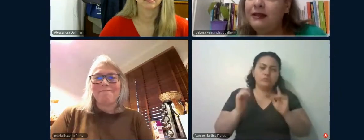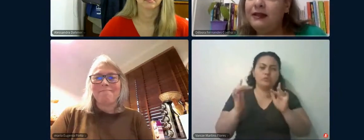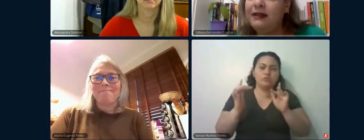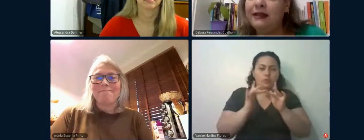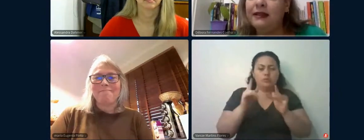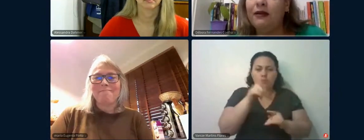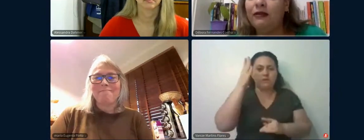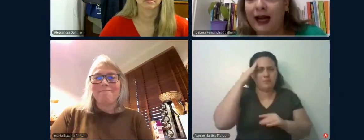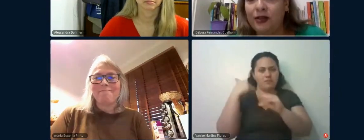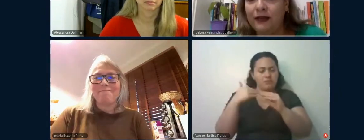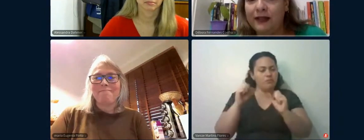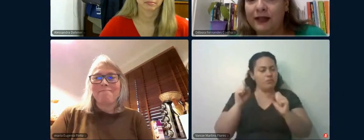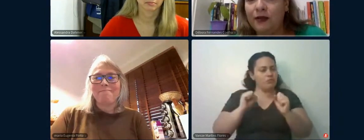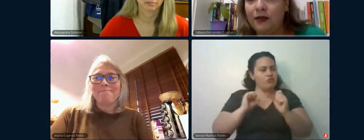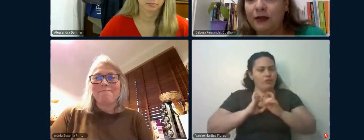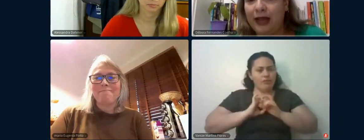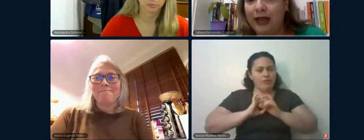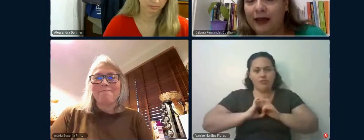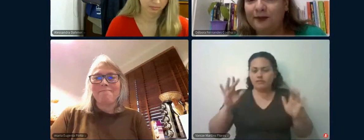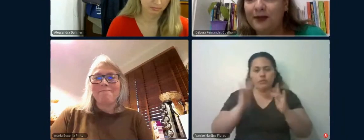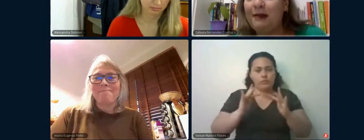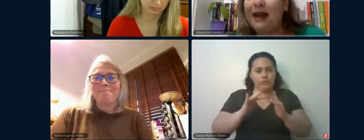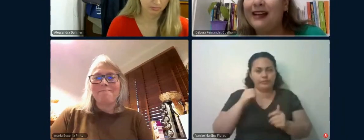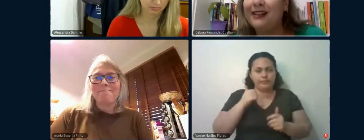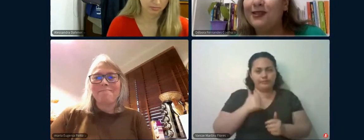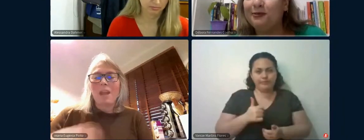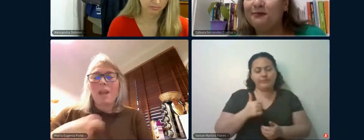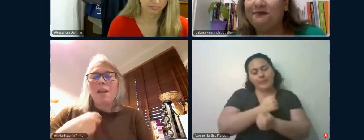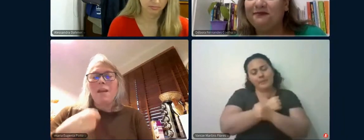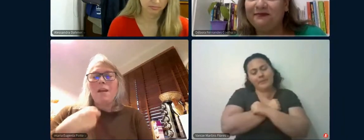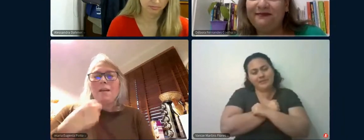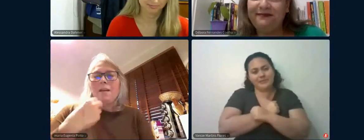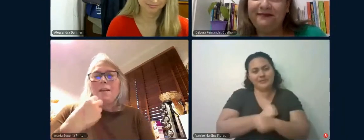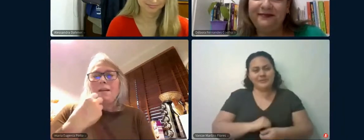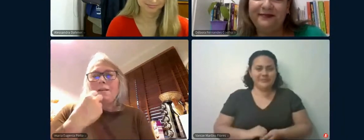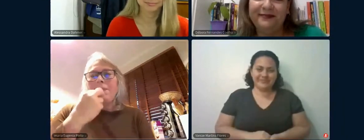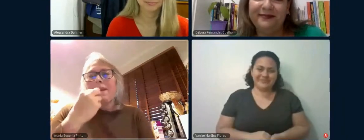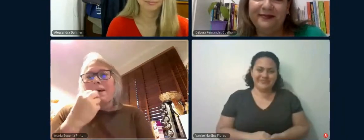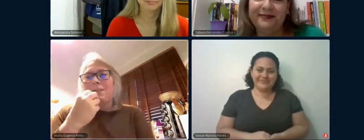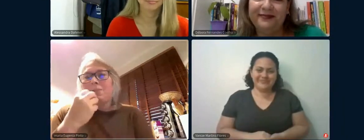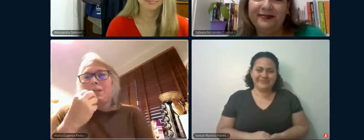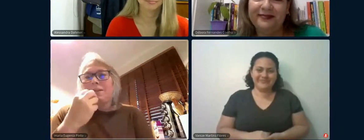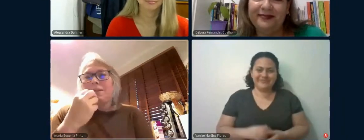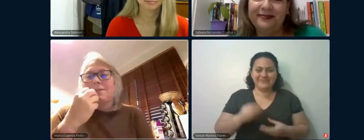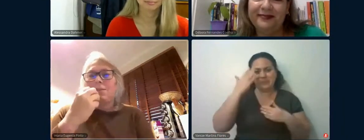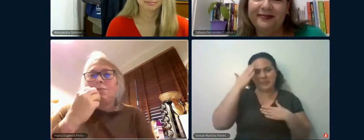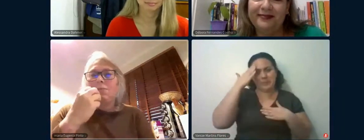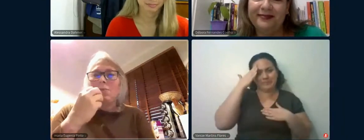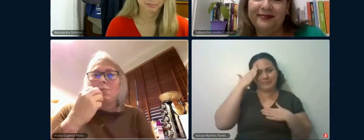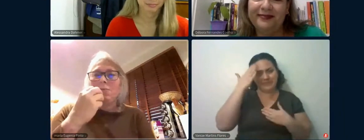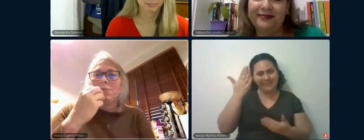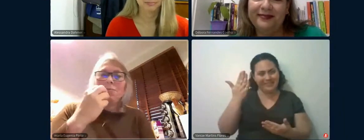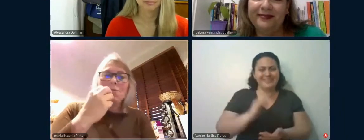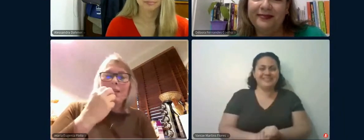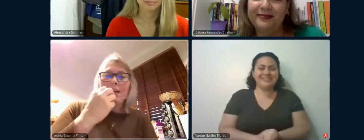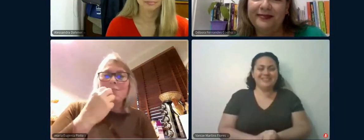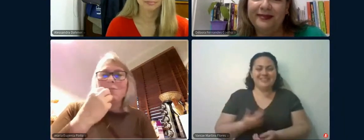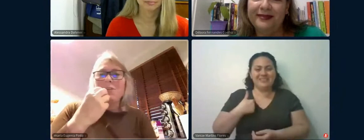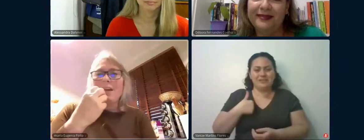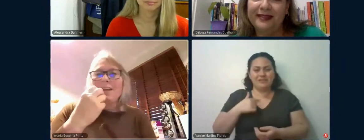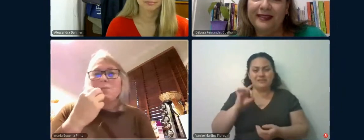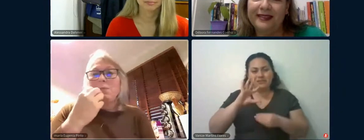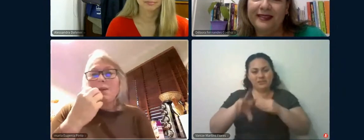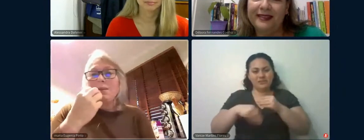se sintam à vontade de fazer contato. Um abraço. Obrigado, gurias. Eu vou fazer alguns comentários